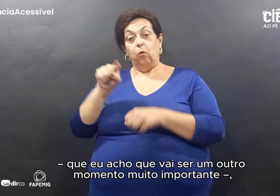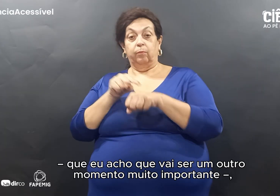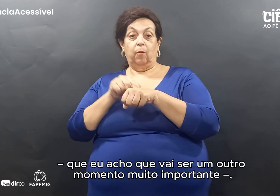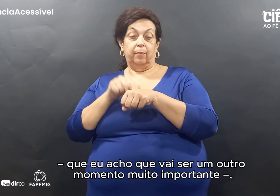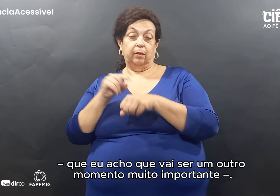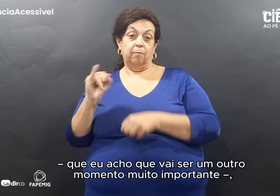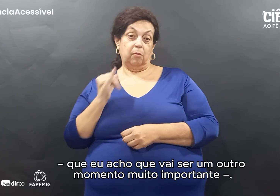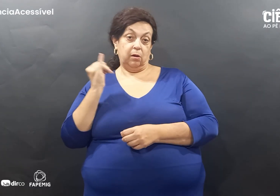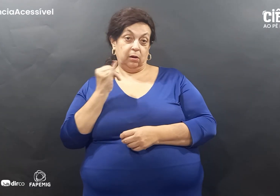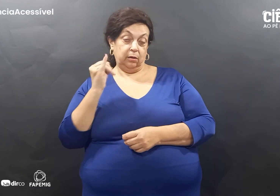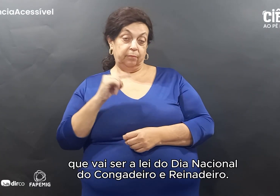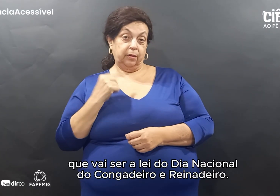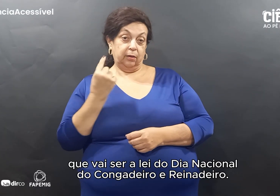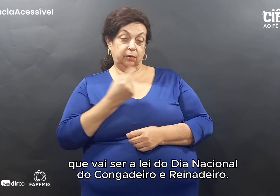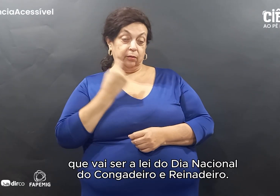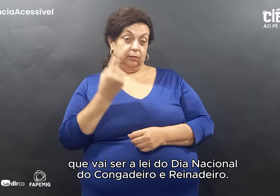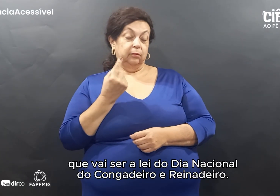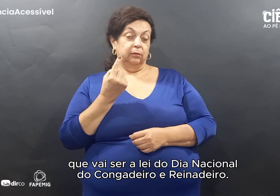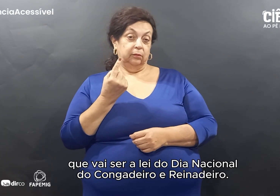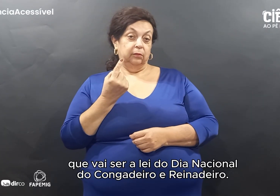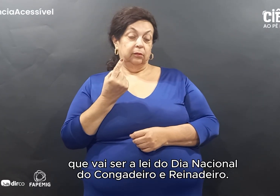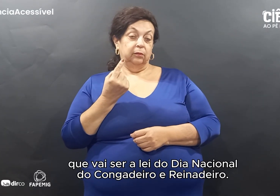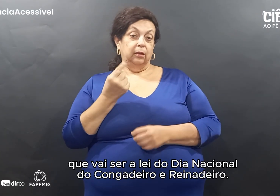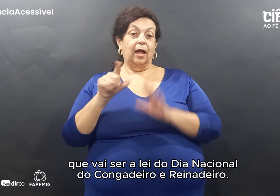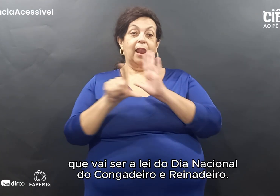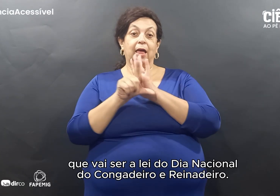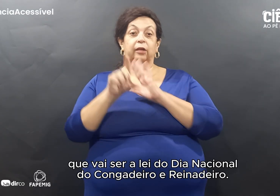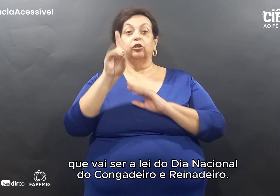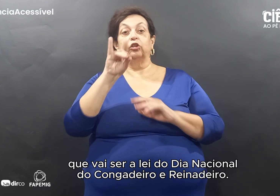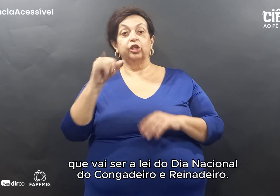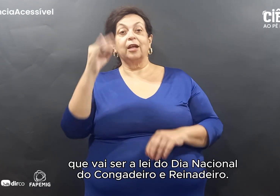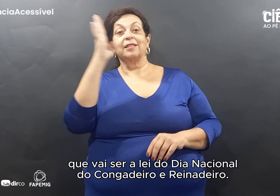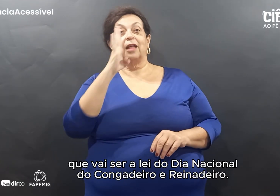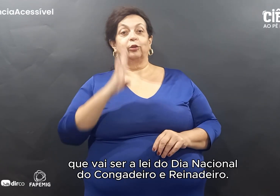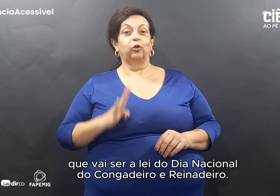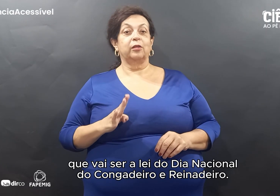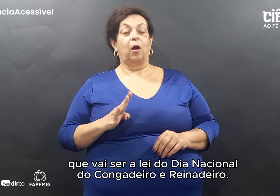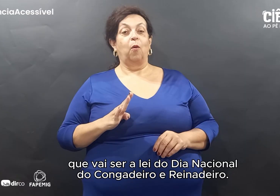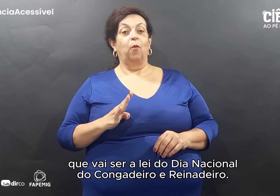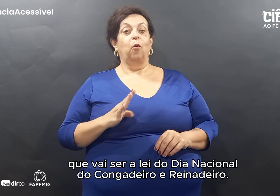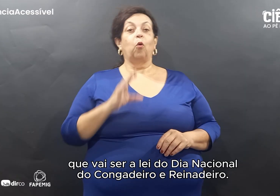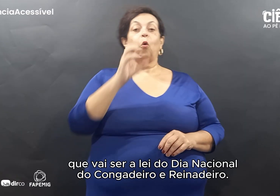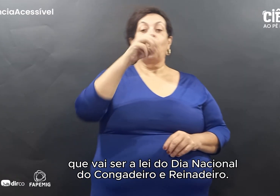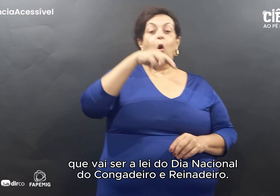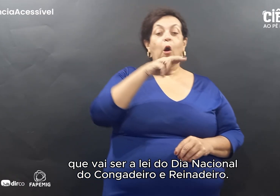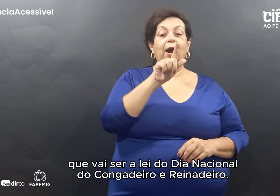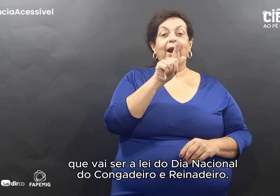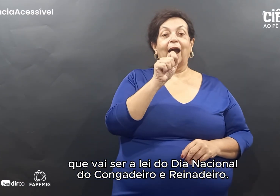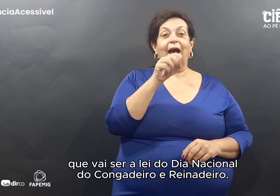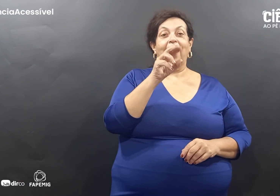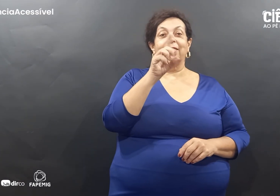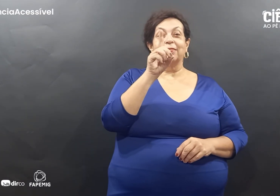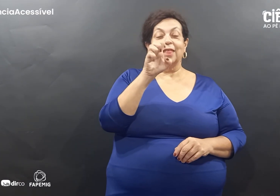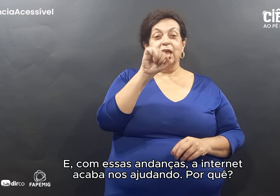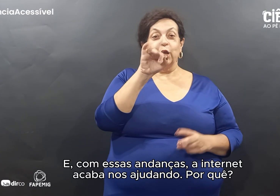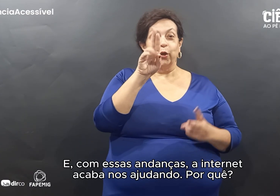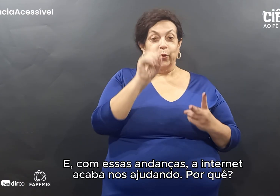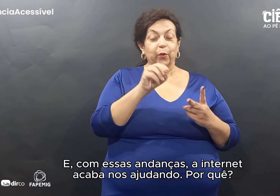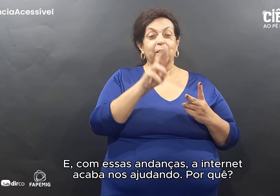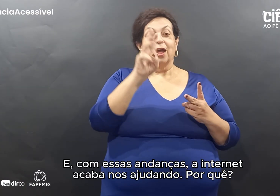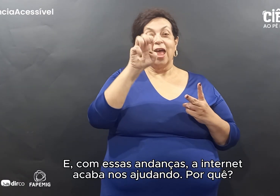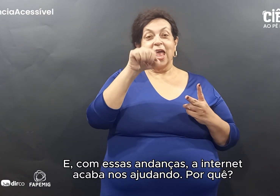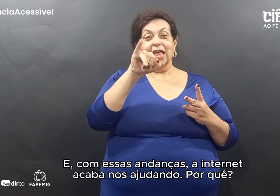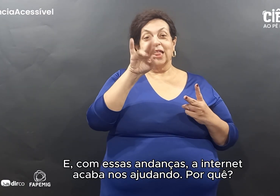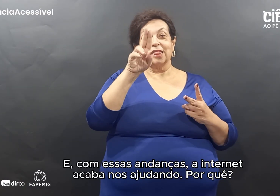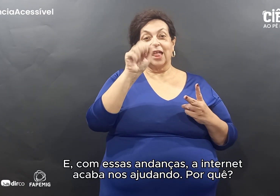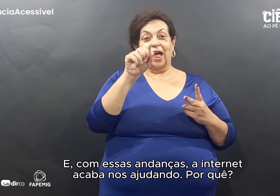momento muito importante, que vai ser a lei do Dia Nacional do Congadeiro e Reinadeiro. E com